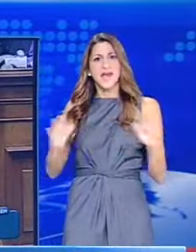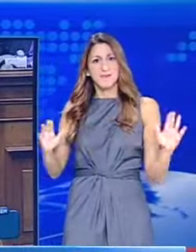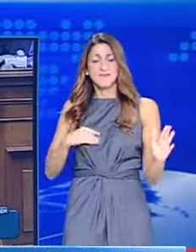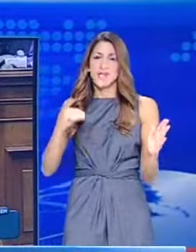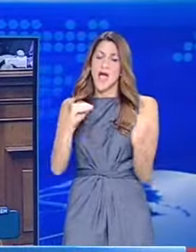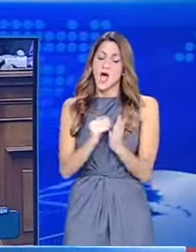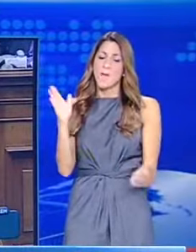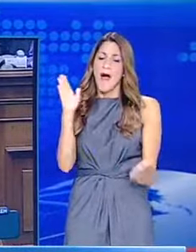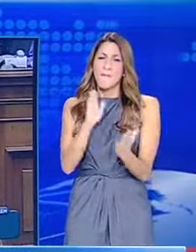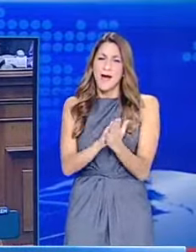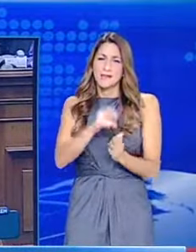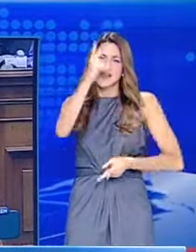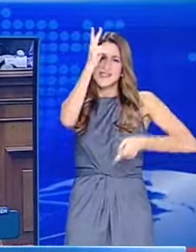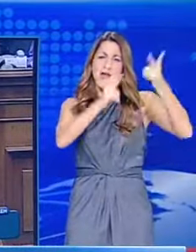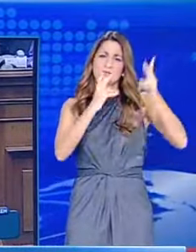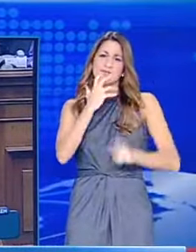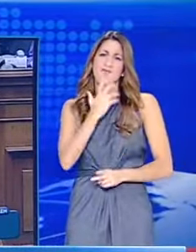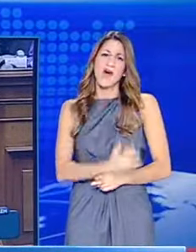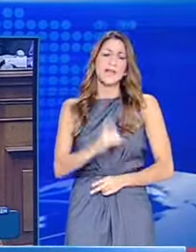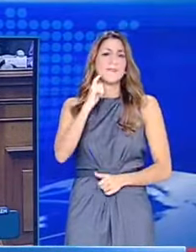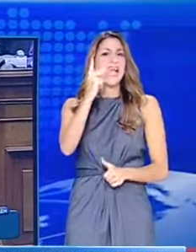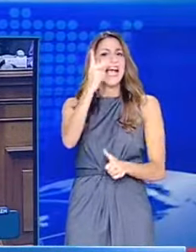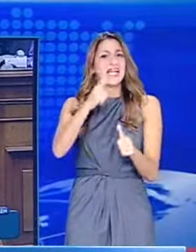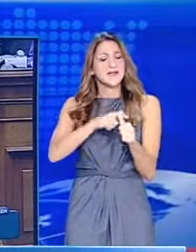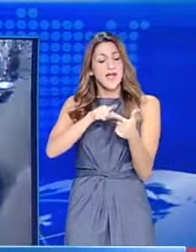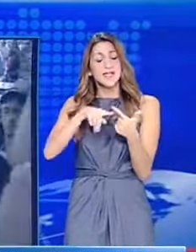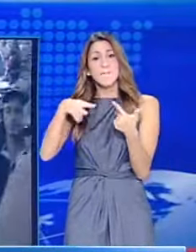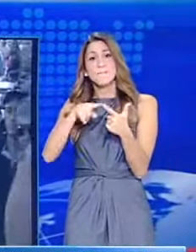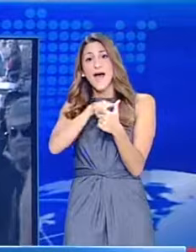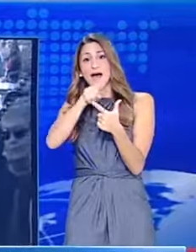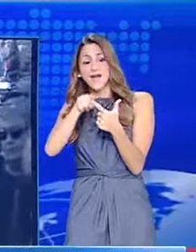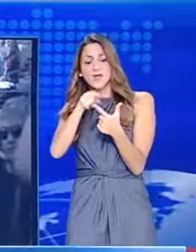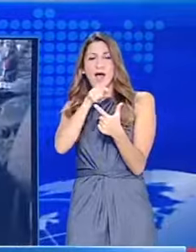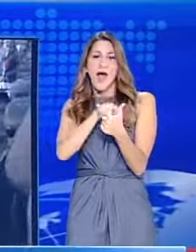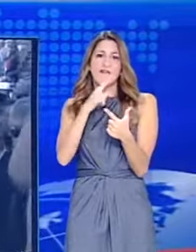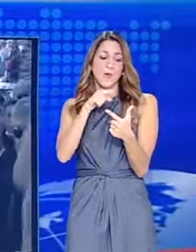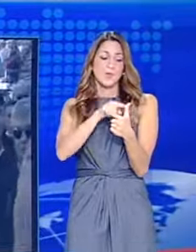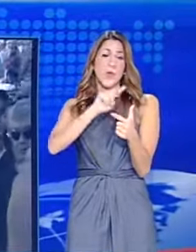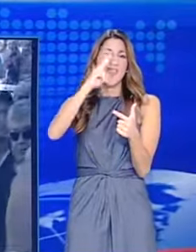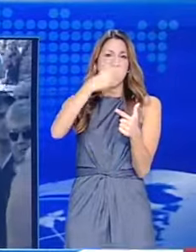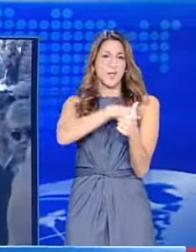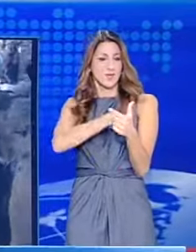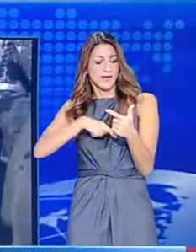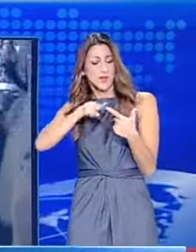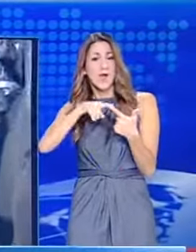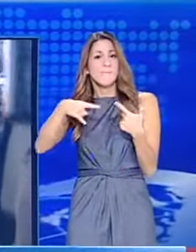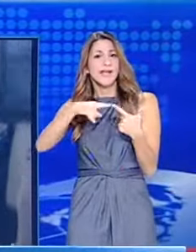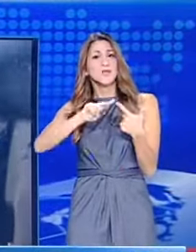ιδιαίτερα επιβαρυντικά στοιχεία για τους κασιδιάρη παναγιώταρο τους οποίους χαρακτηρίζουν αντίστοιχα πρώτο και δεύτερο υπαρχηγό της χρυσής